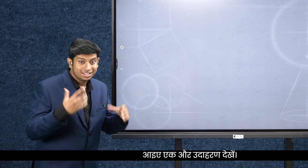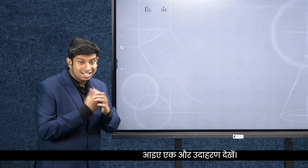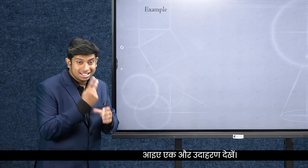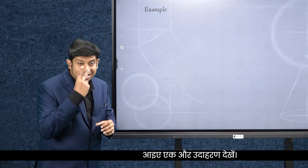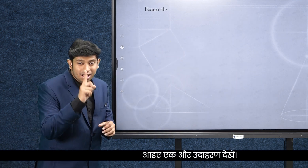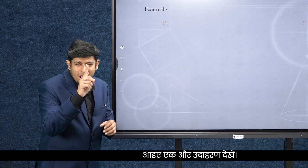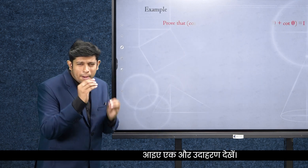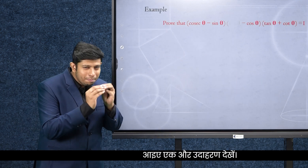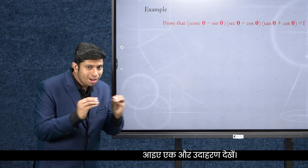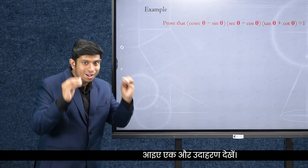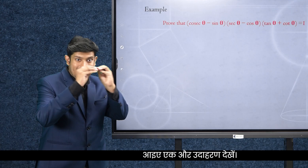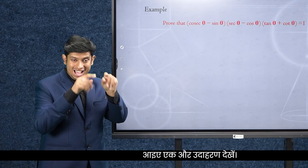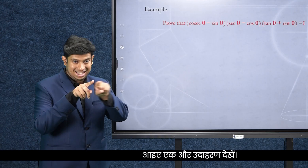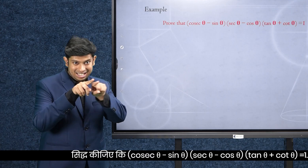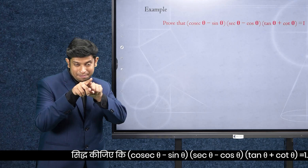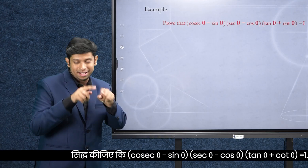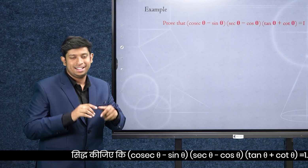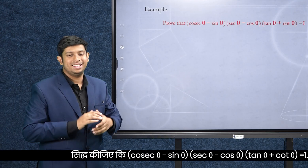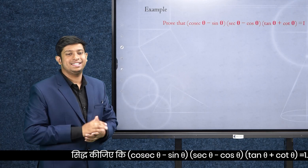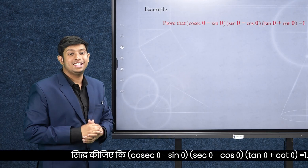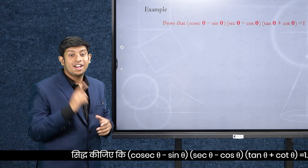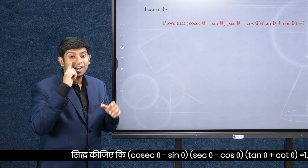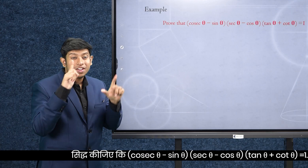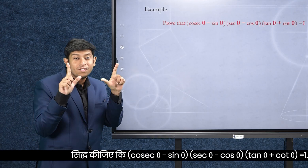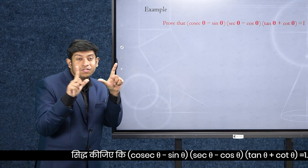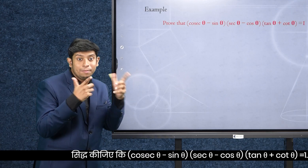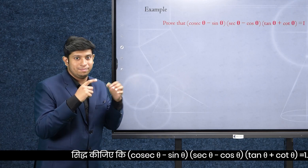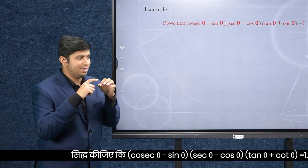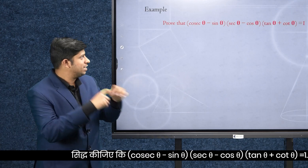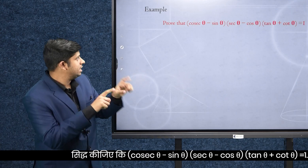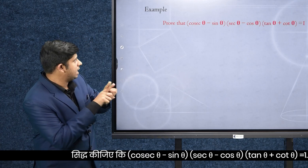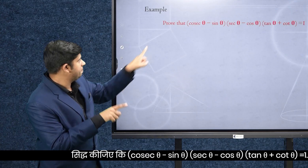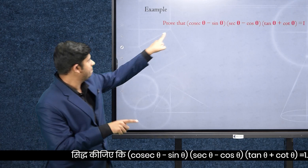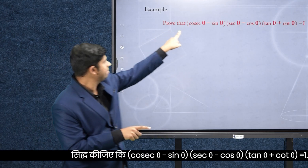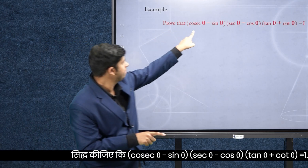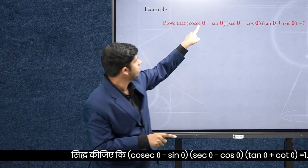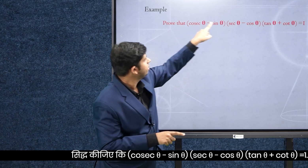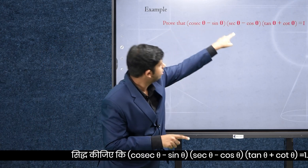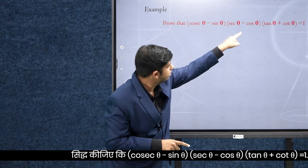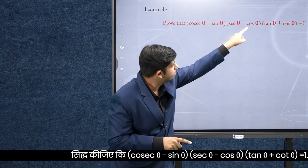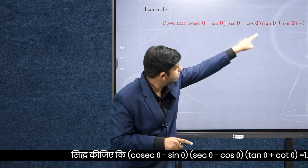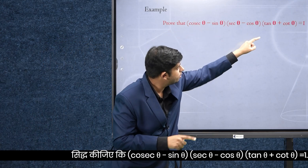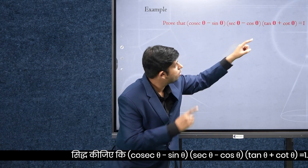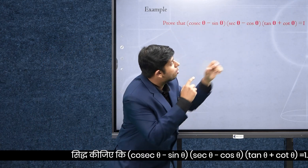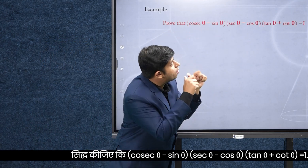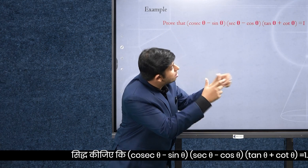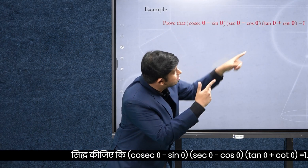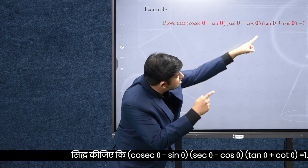आइए एक और उदाहरण देखें। सिद्ध कीजिए कि कोसेक माइनस सिन सेक माइनस कज टैन